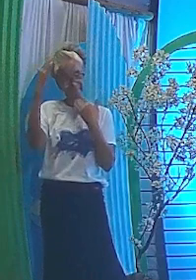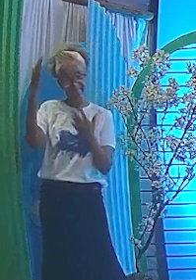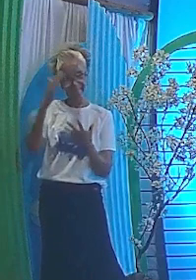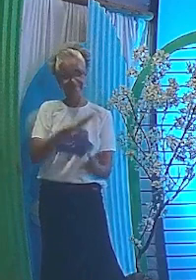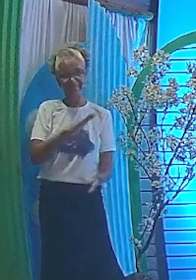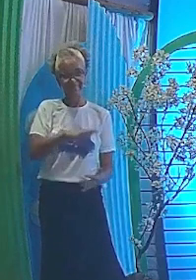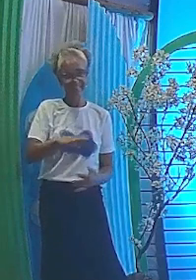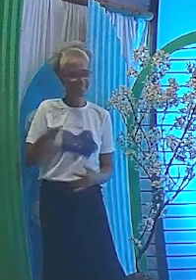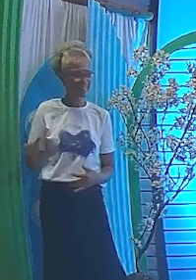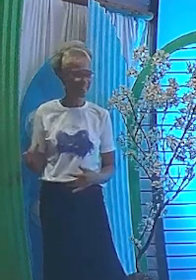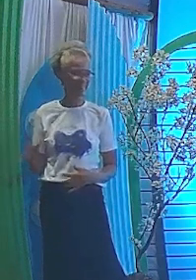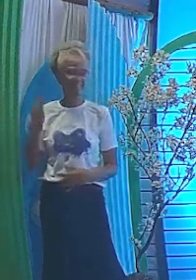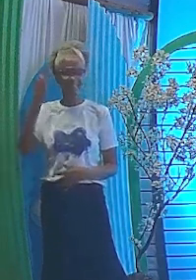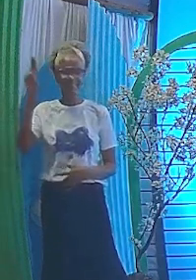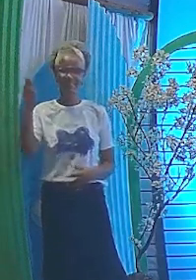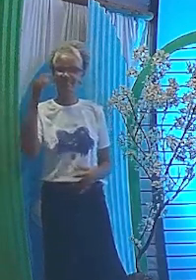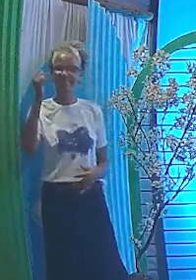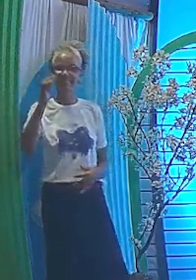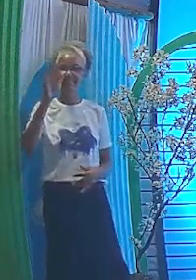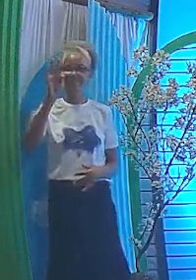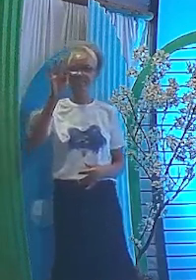crianças no Ninho Flip F.